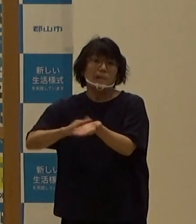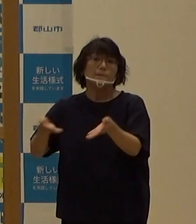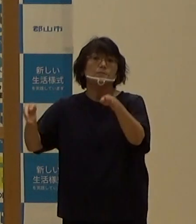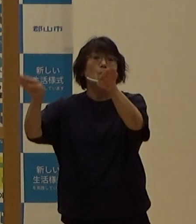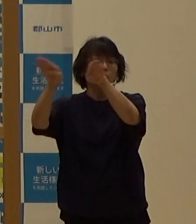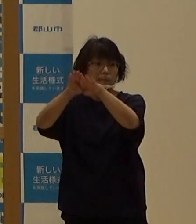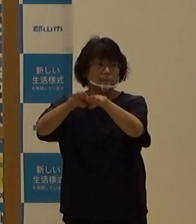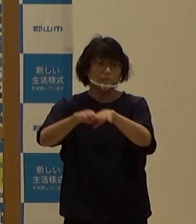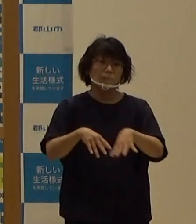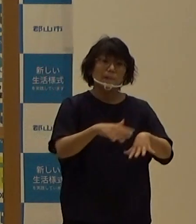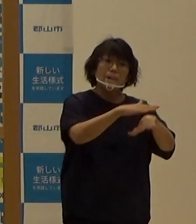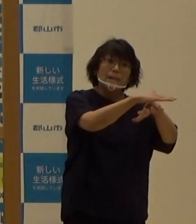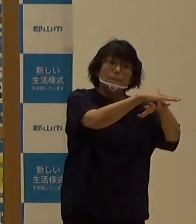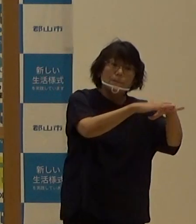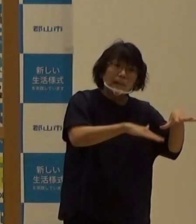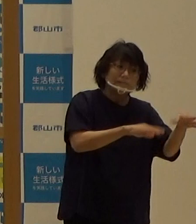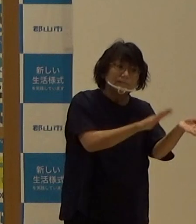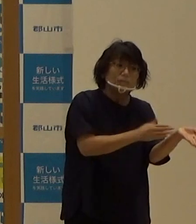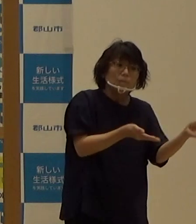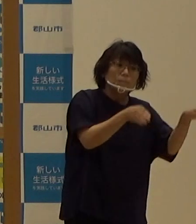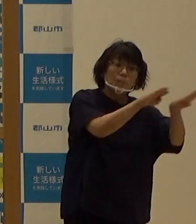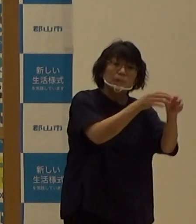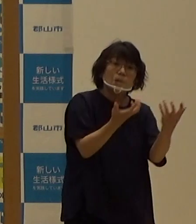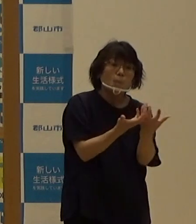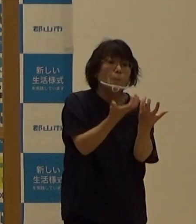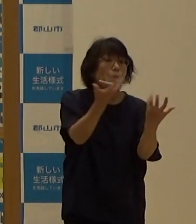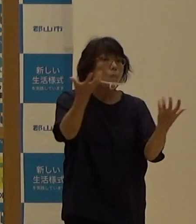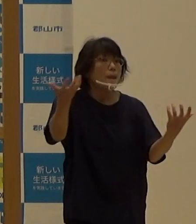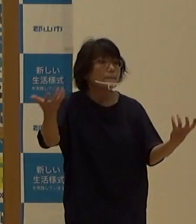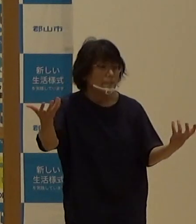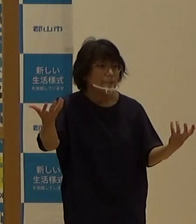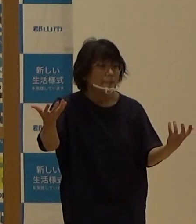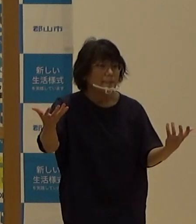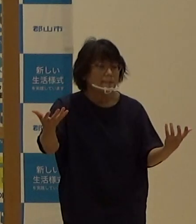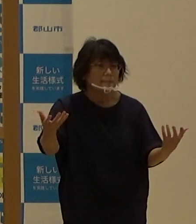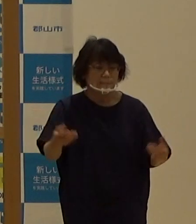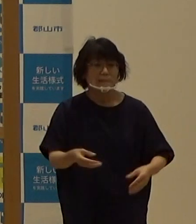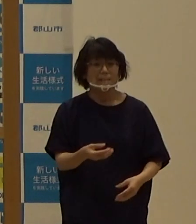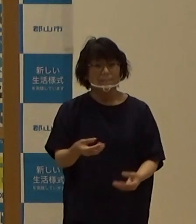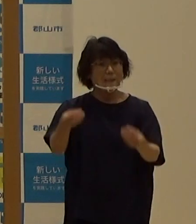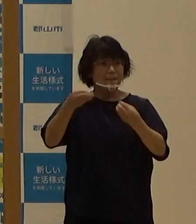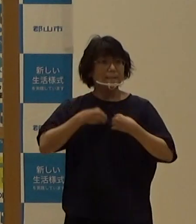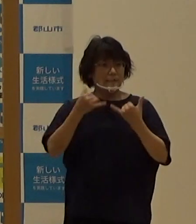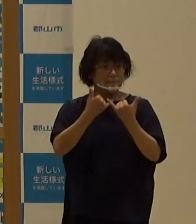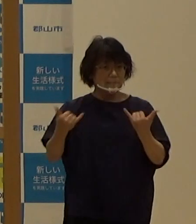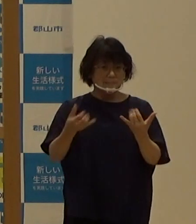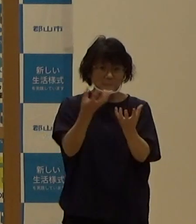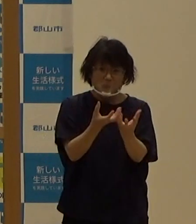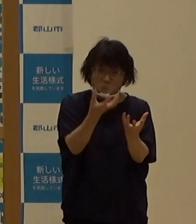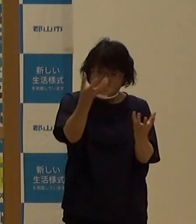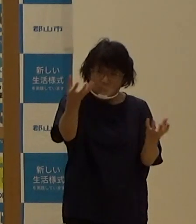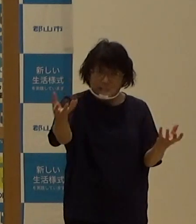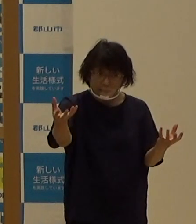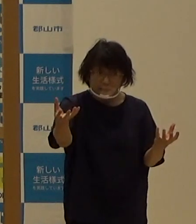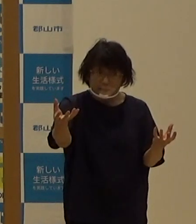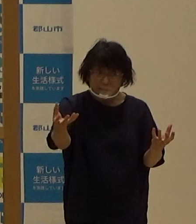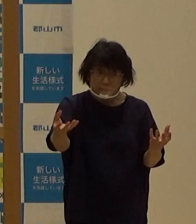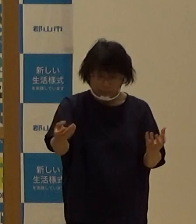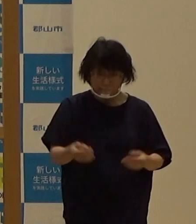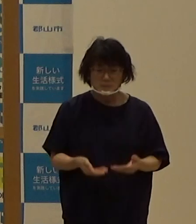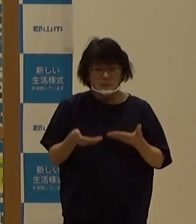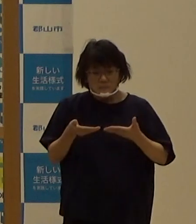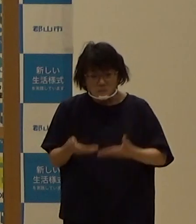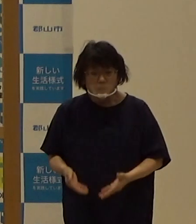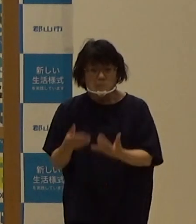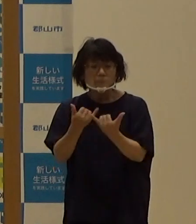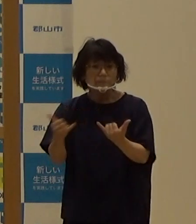て、もうちょっと感染の疑いがある人、感染者を振り分けて、重症化した人だけは高度な病院で見ると